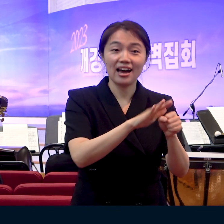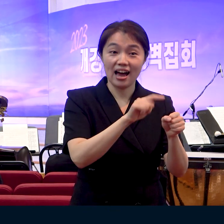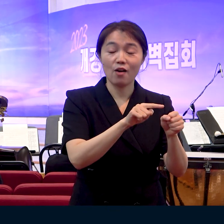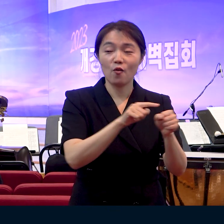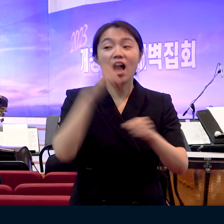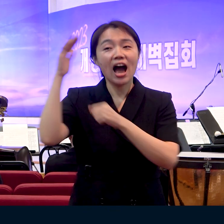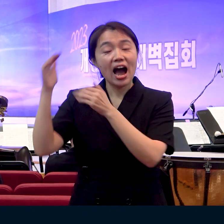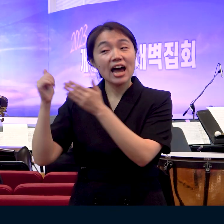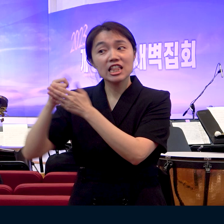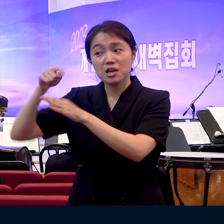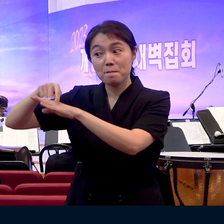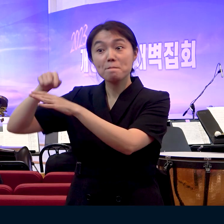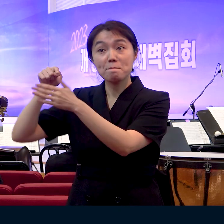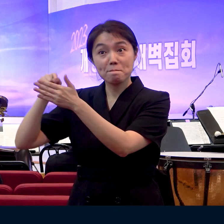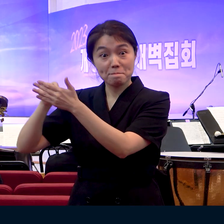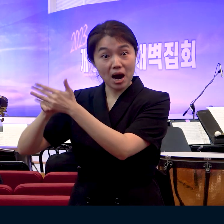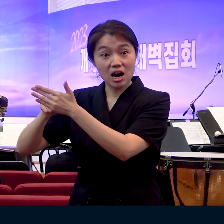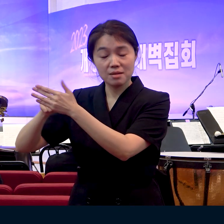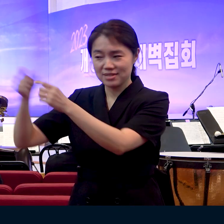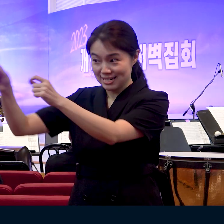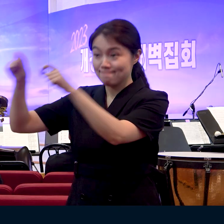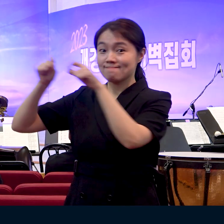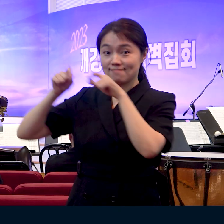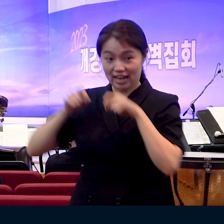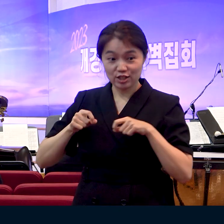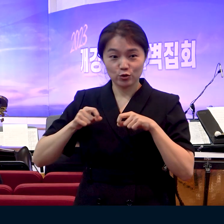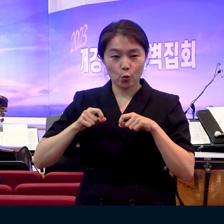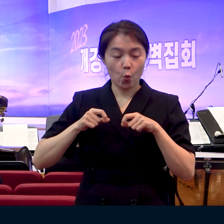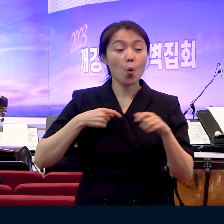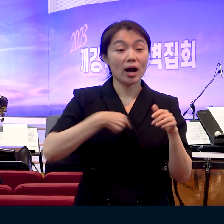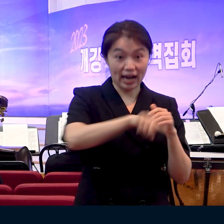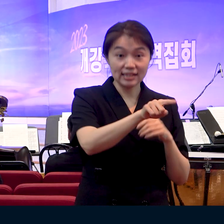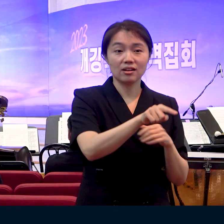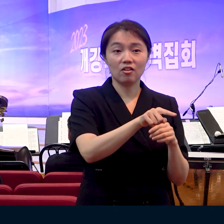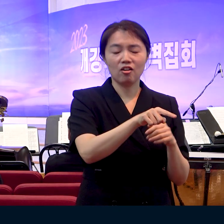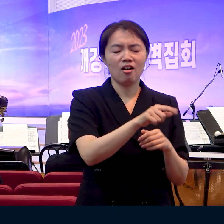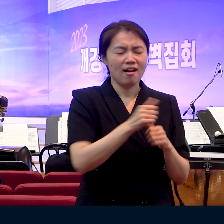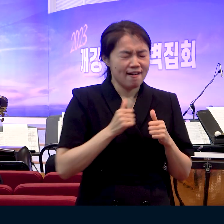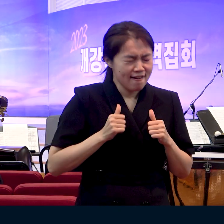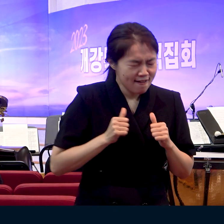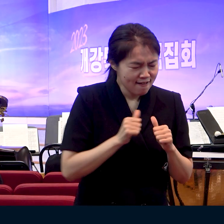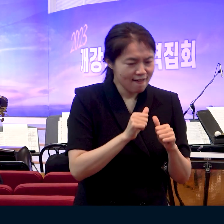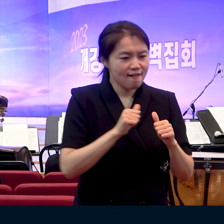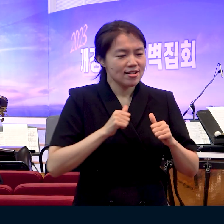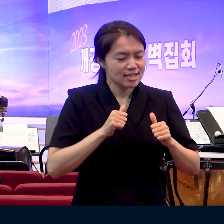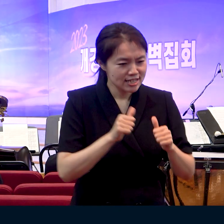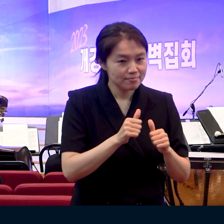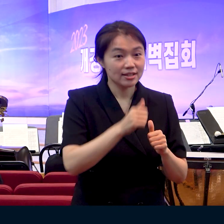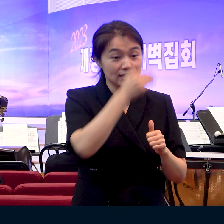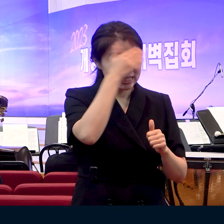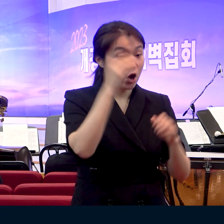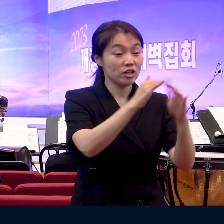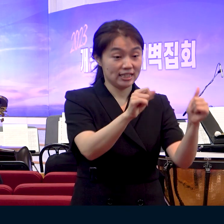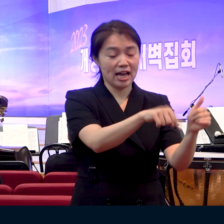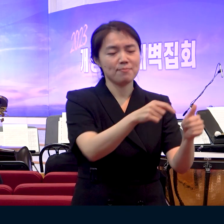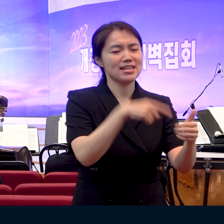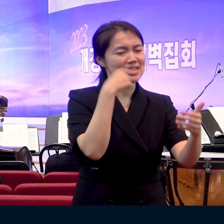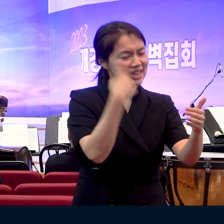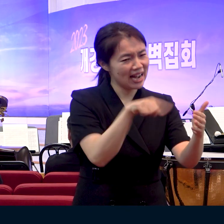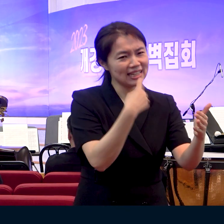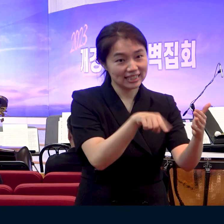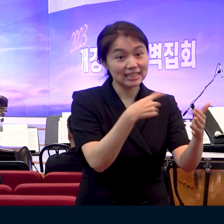하나님의 마음을 가지고 가서 최선을 다해서 그 젊은이들을 가르치고 그렇게